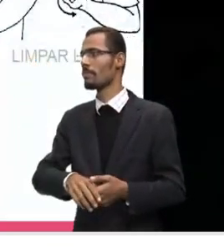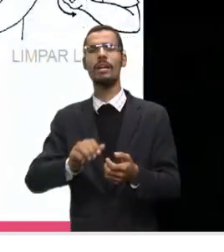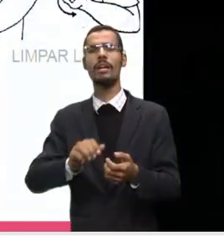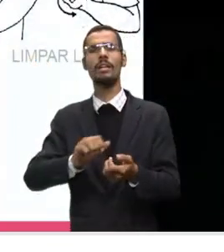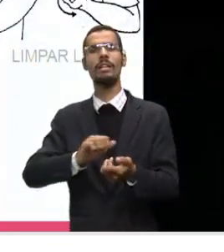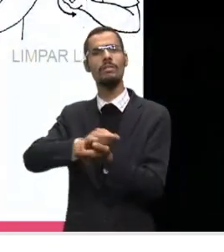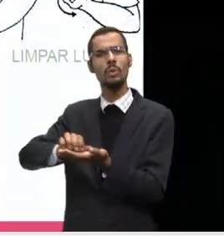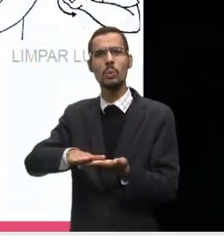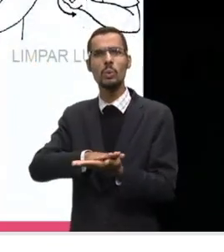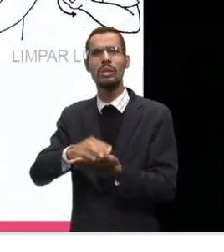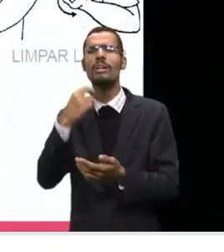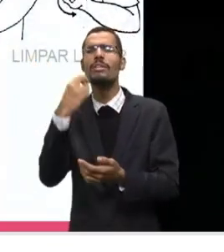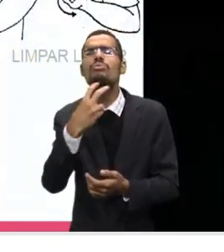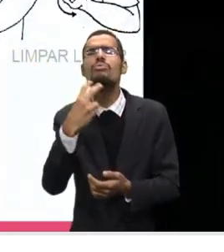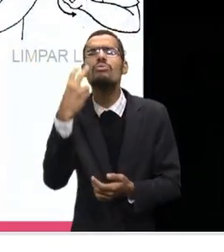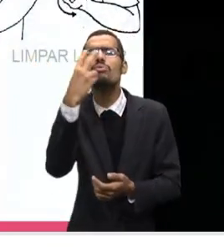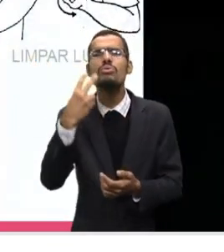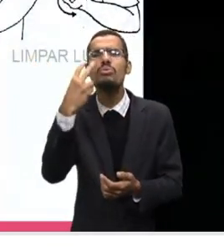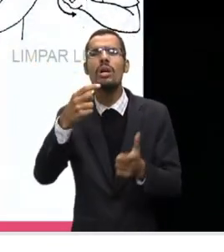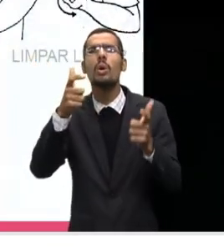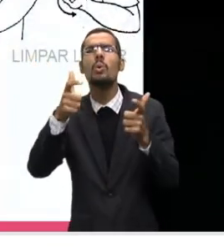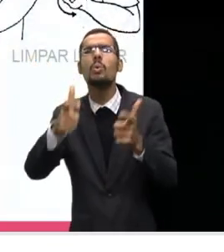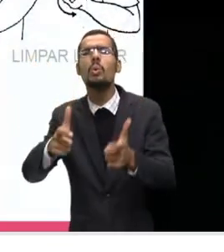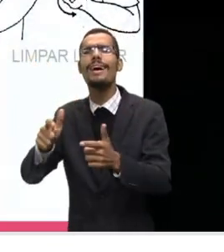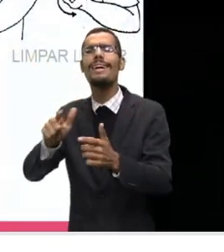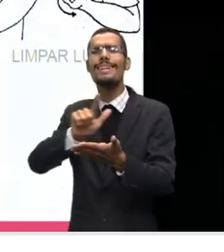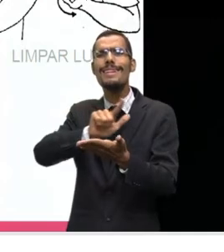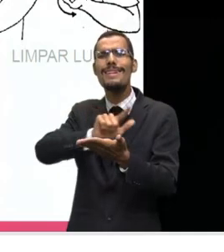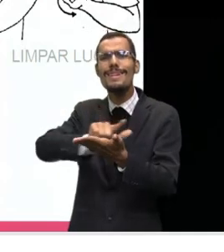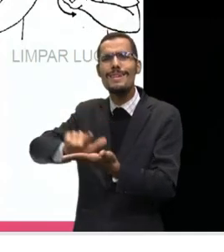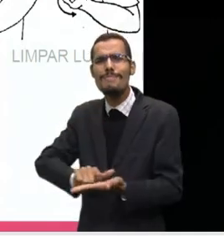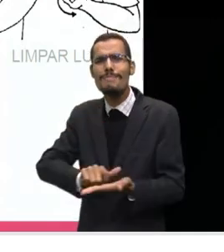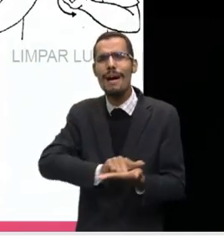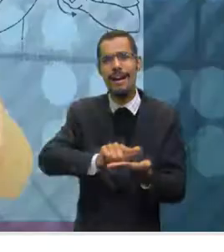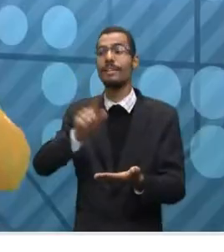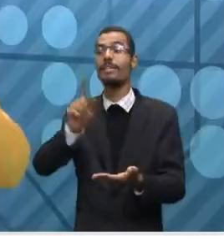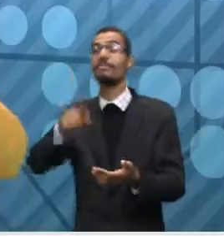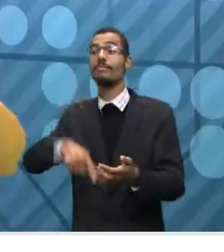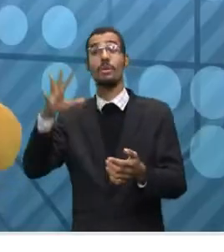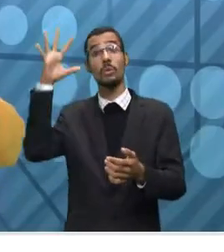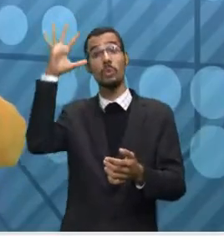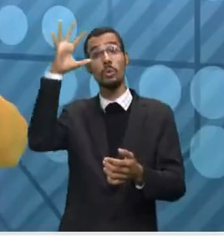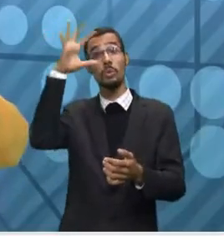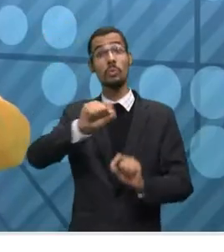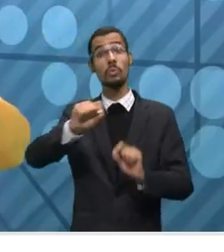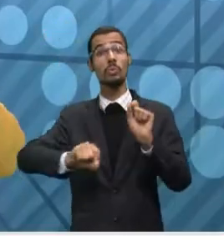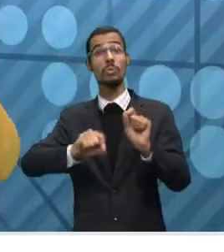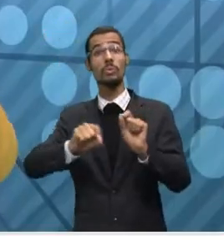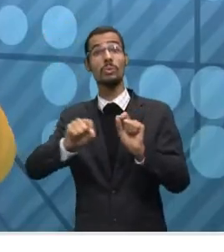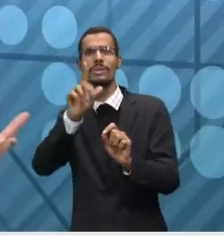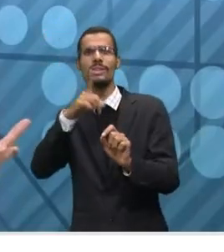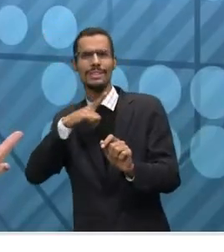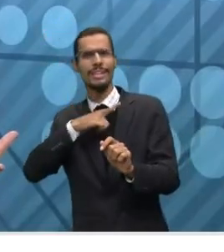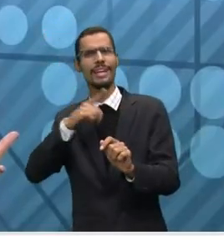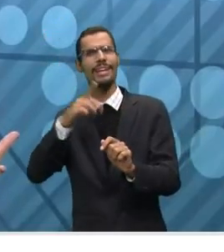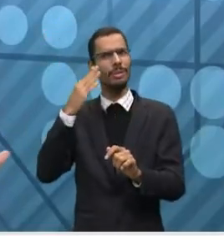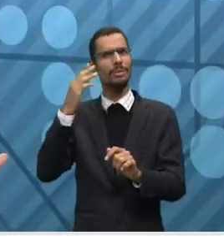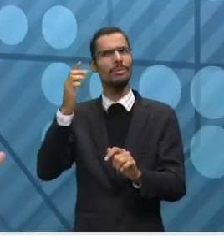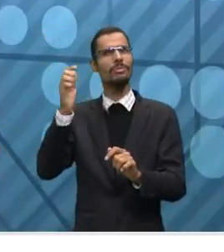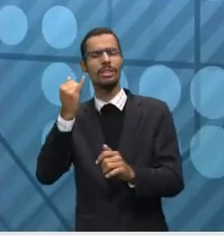louça, ler os lábios e limpar um lugar, porque nós precisamos fazer a interpretação que são chamados de alguns